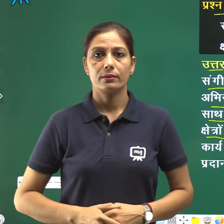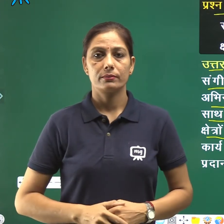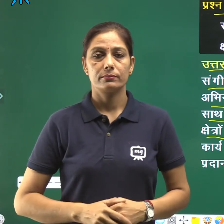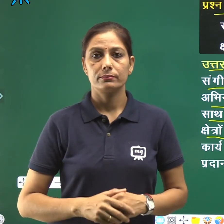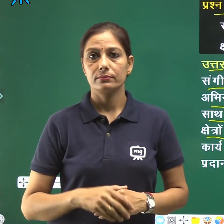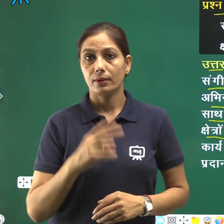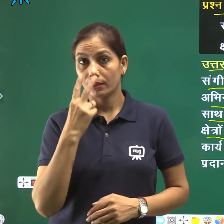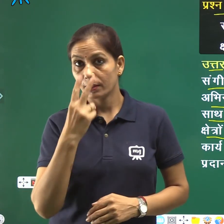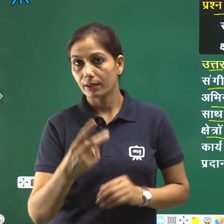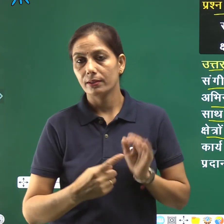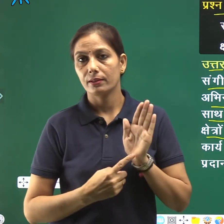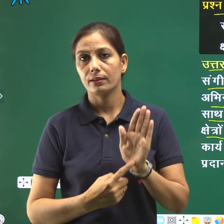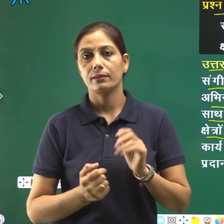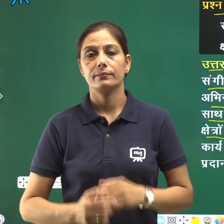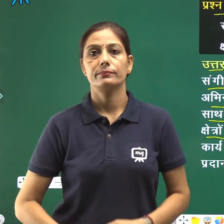दिखाई देते हैं,